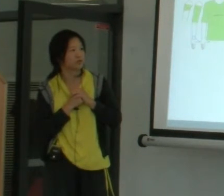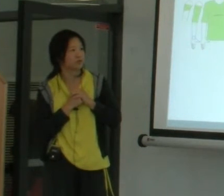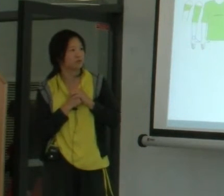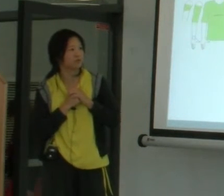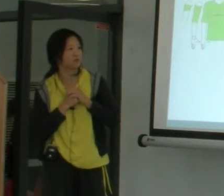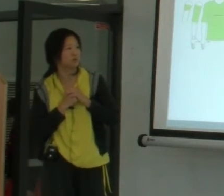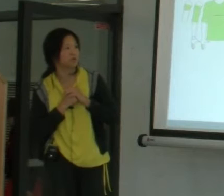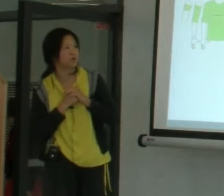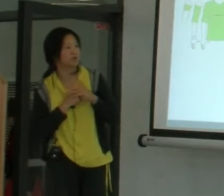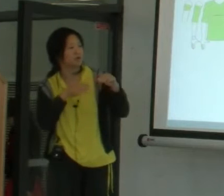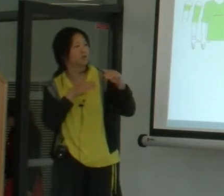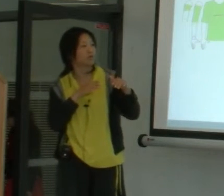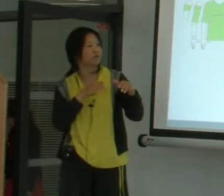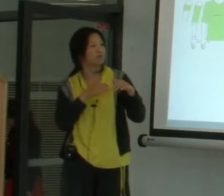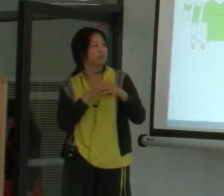Donc,